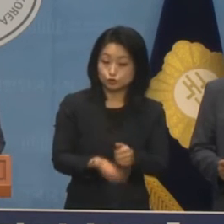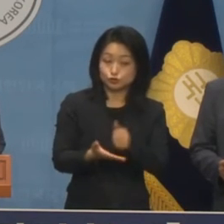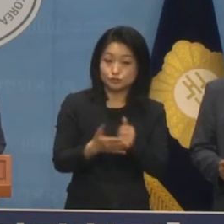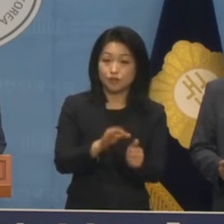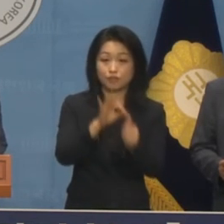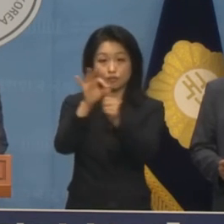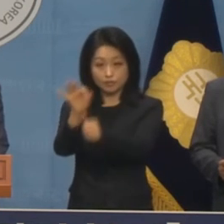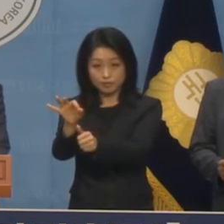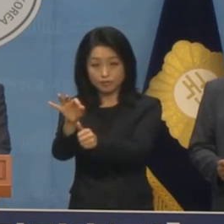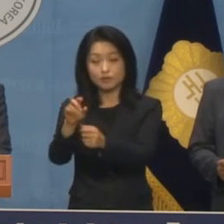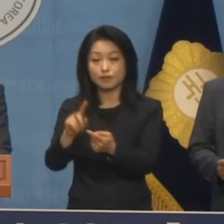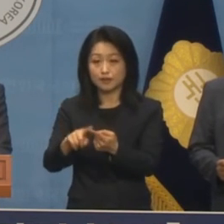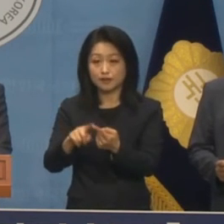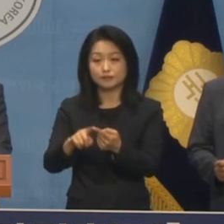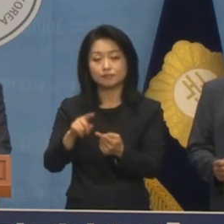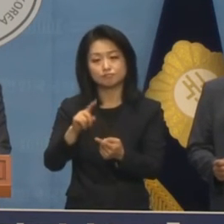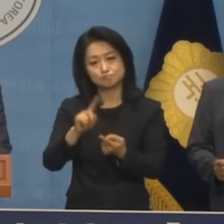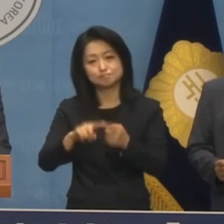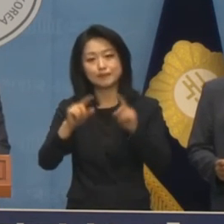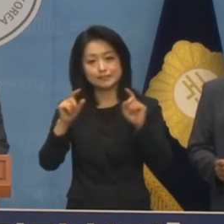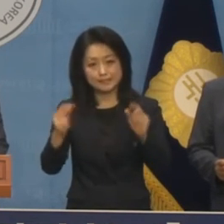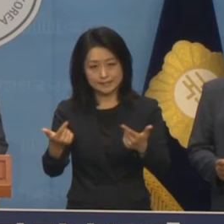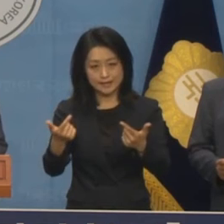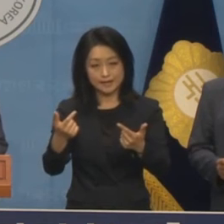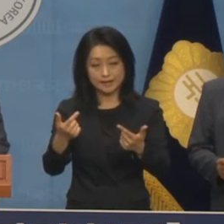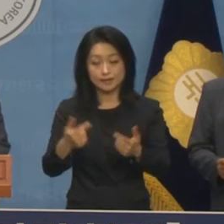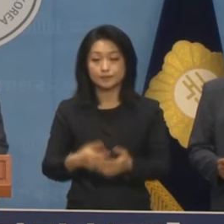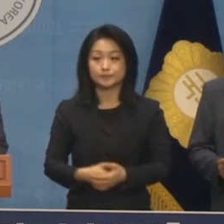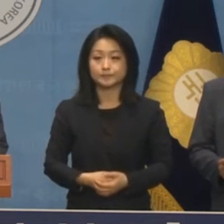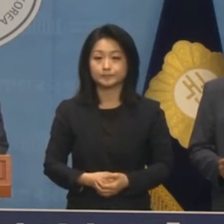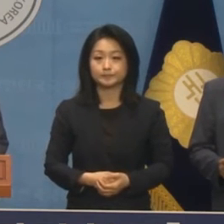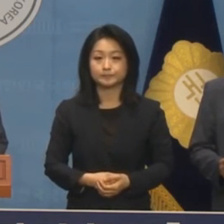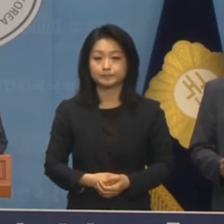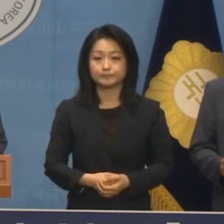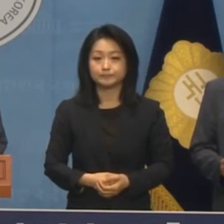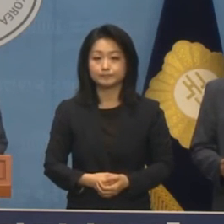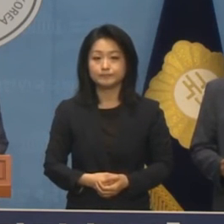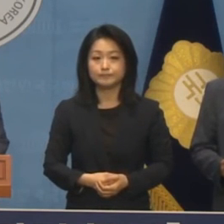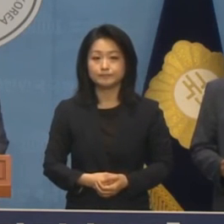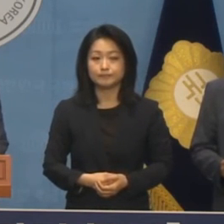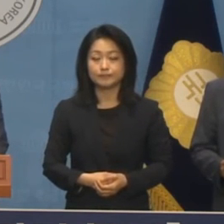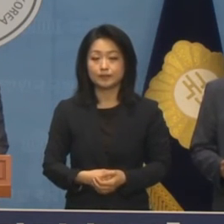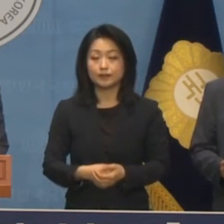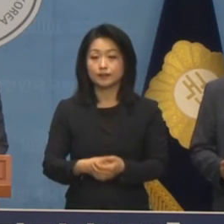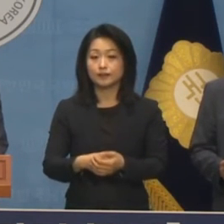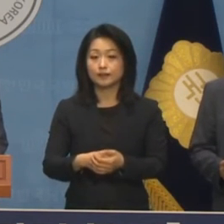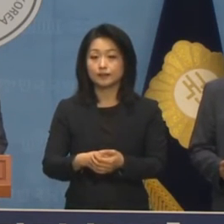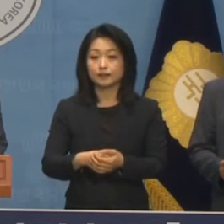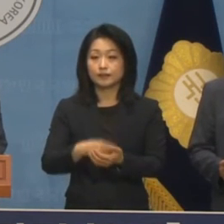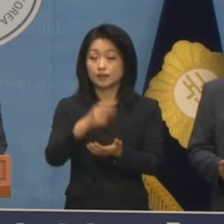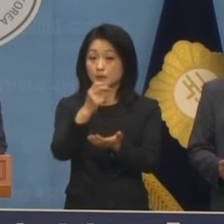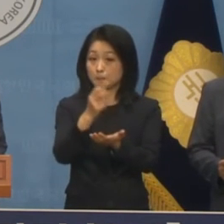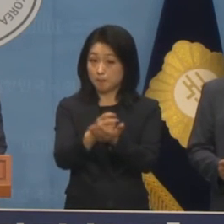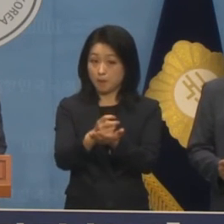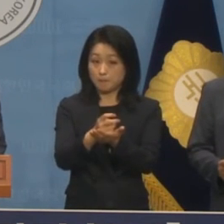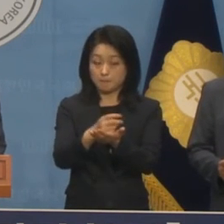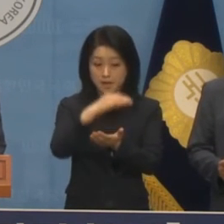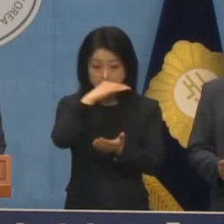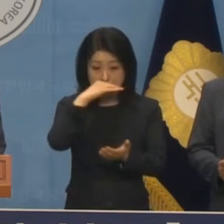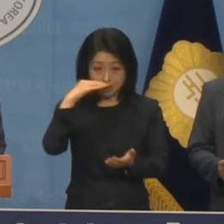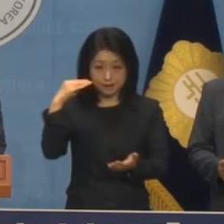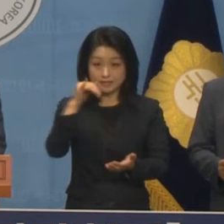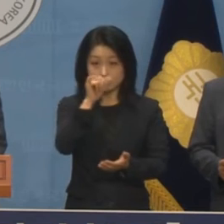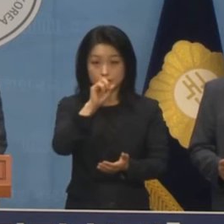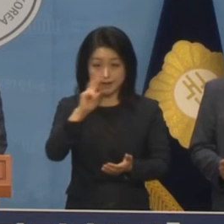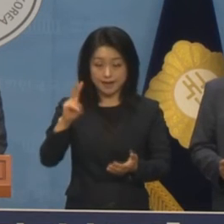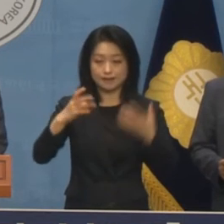후보자로 거론하는 게 타당하지 않다. 법이 굽으면 나라가